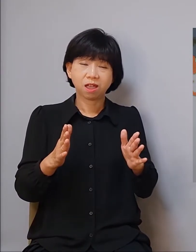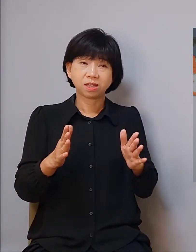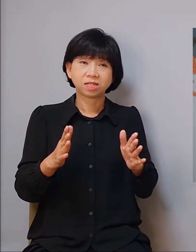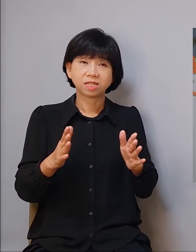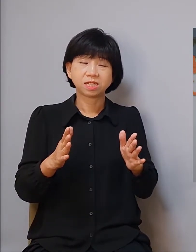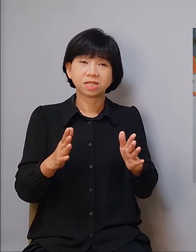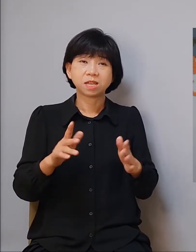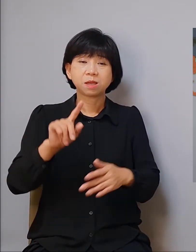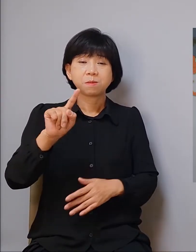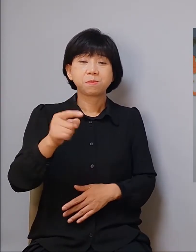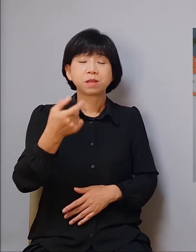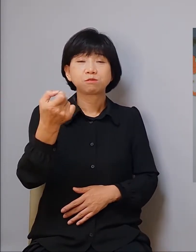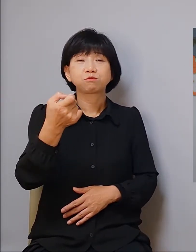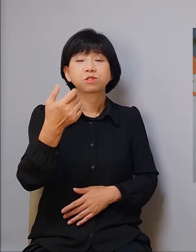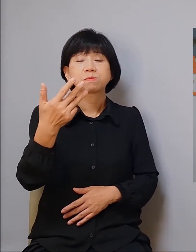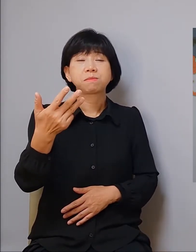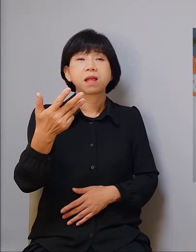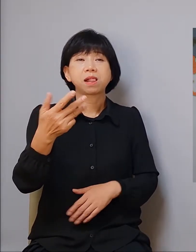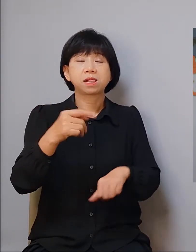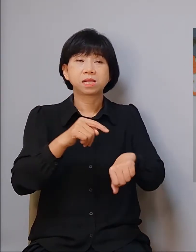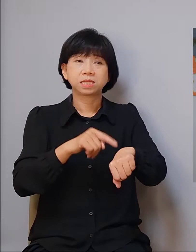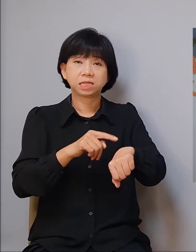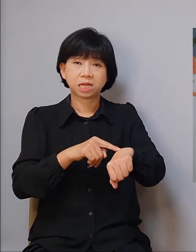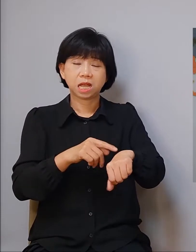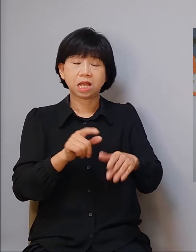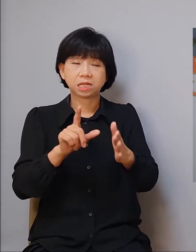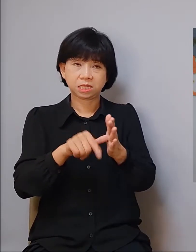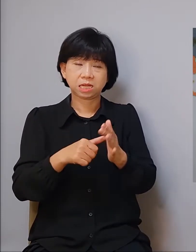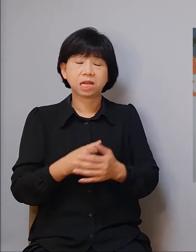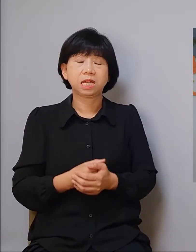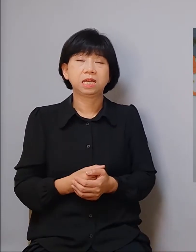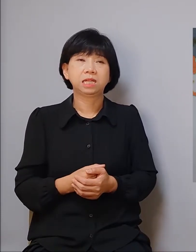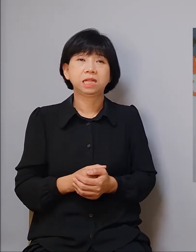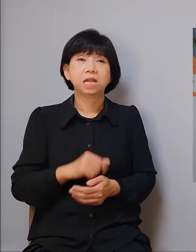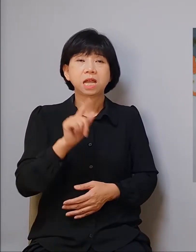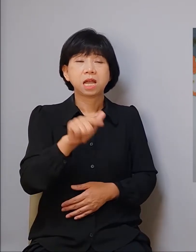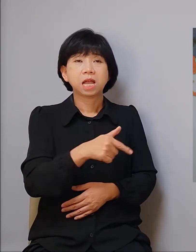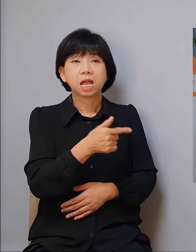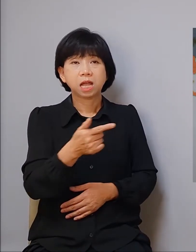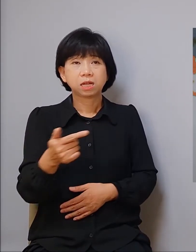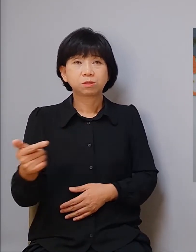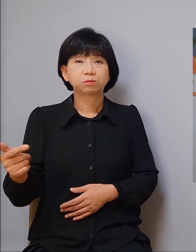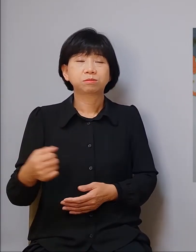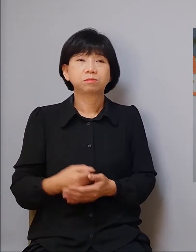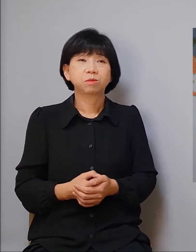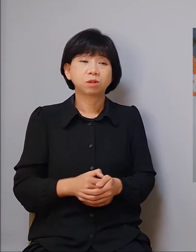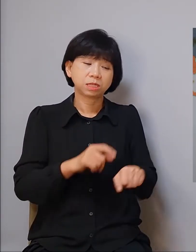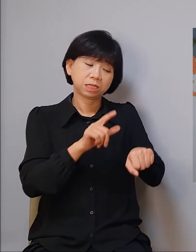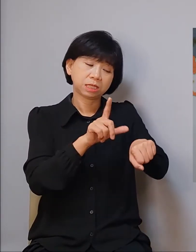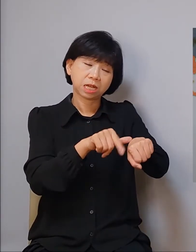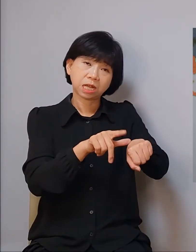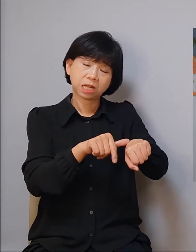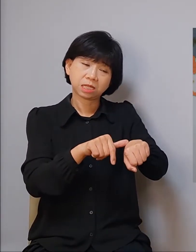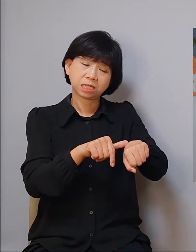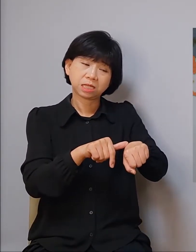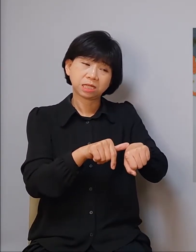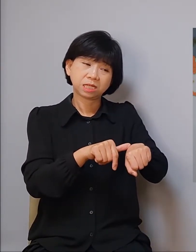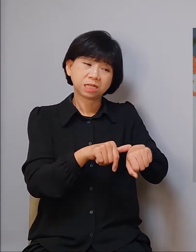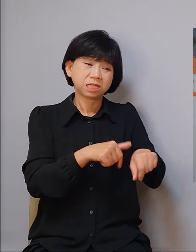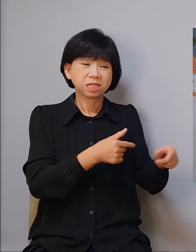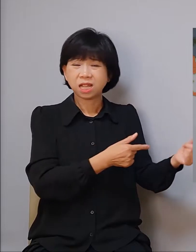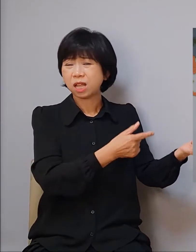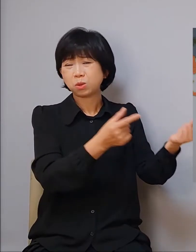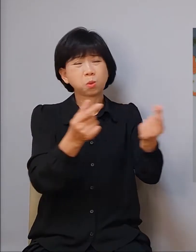하루가 24시간이라고 말하죠. 그런데 이 시간이 모두에게